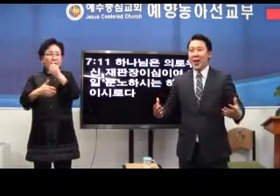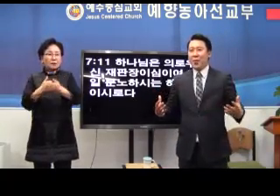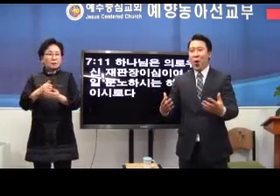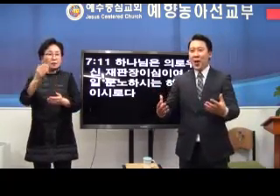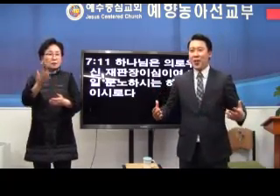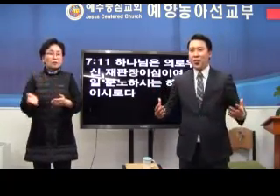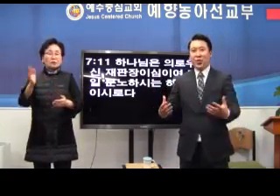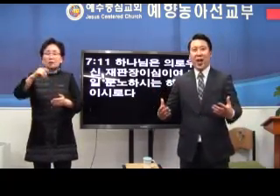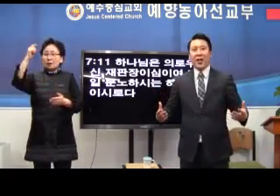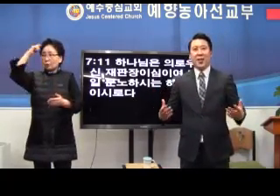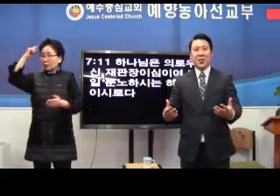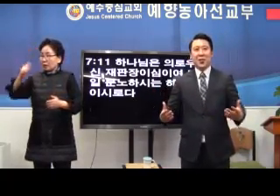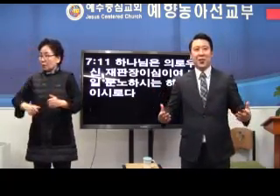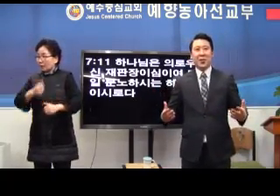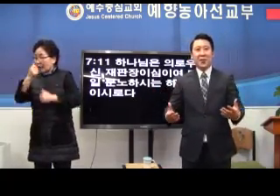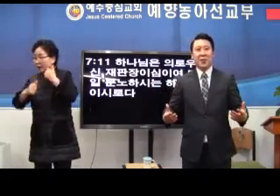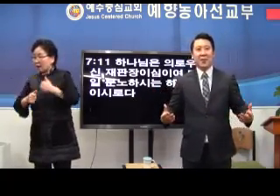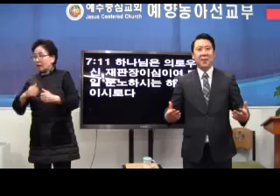하나님 화내시는 건 딱 한 가지.